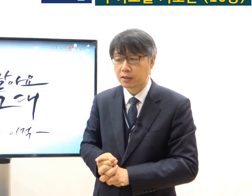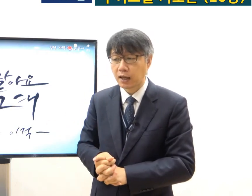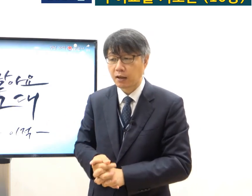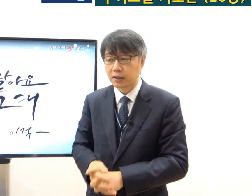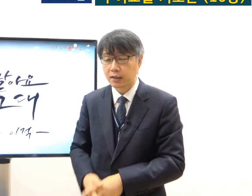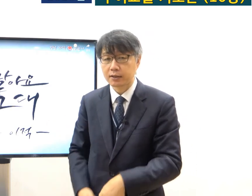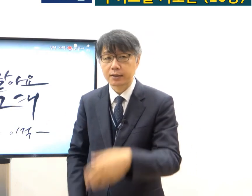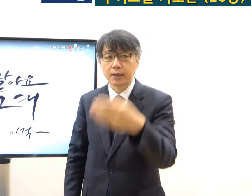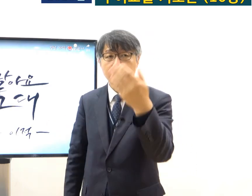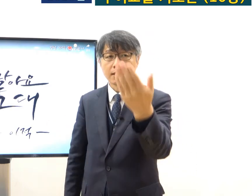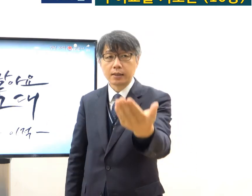그대여 할 때는